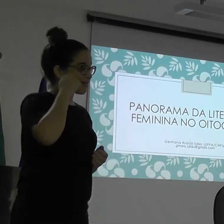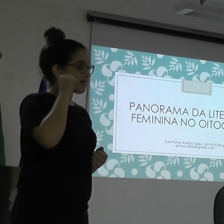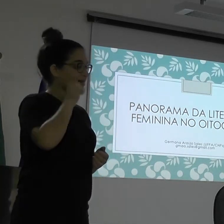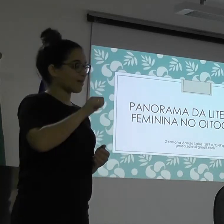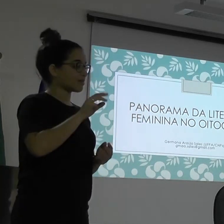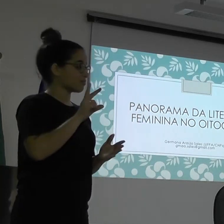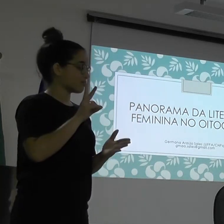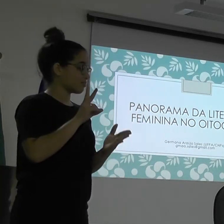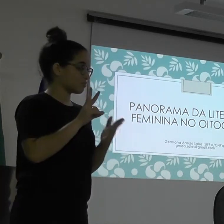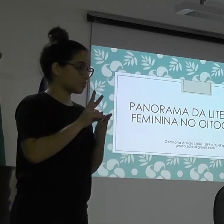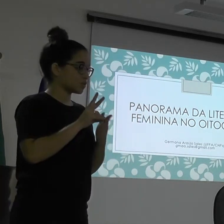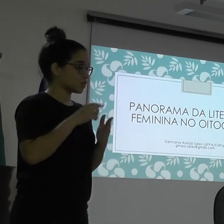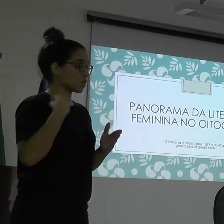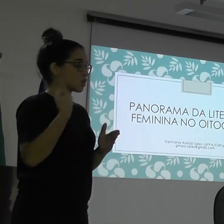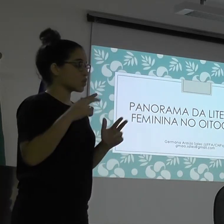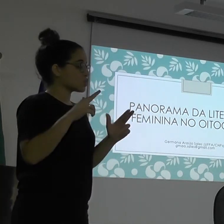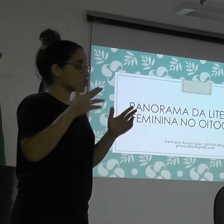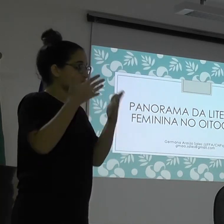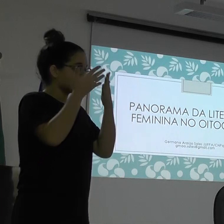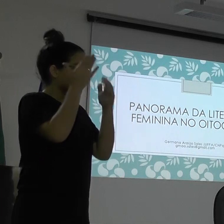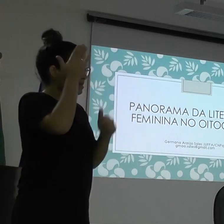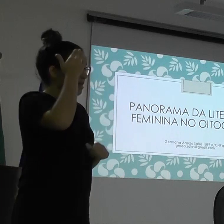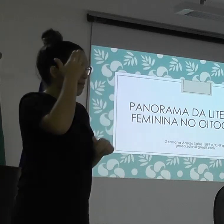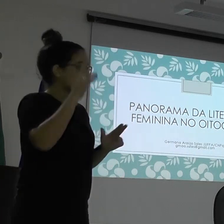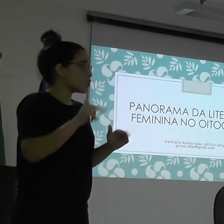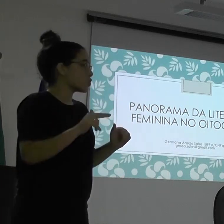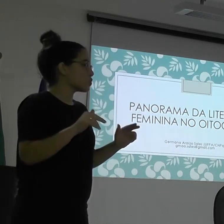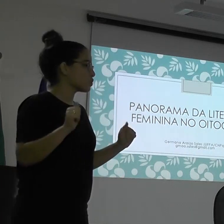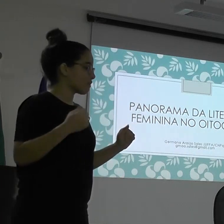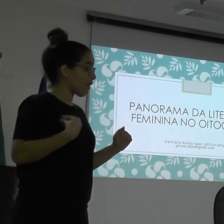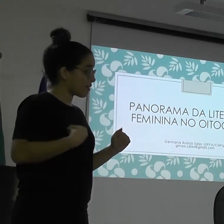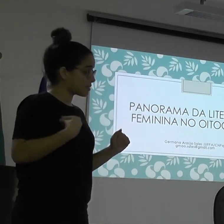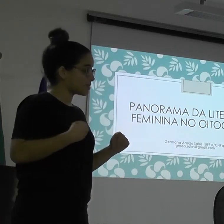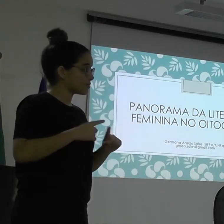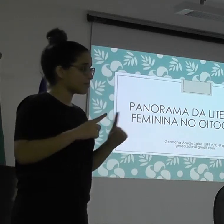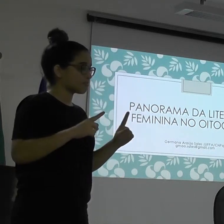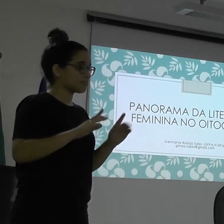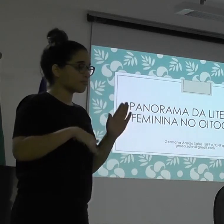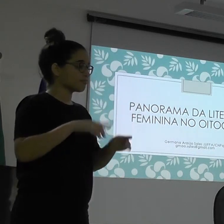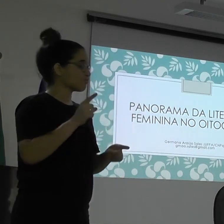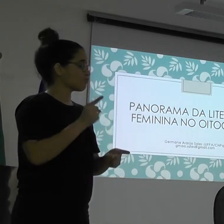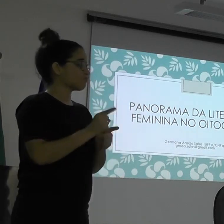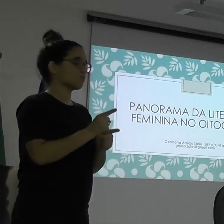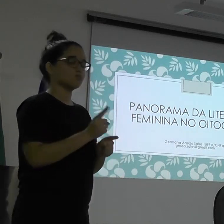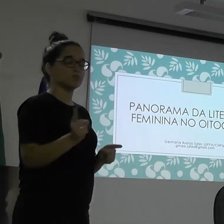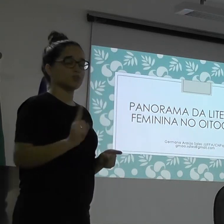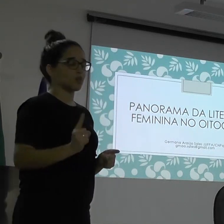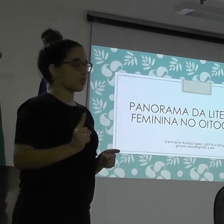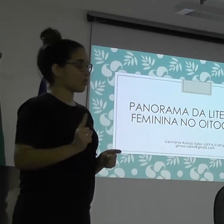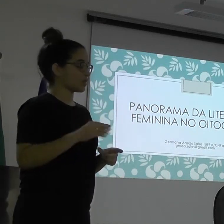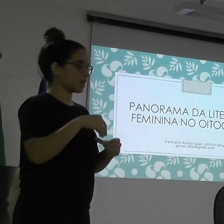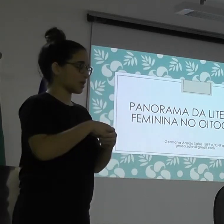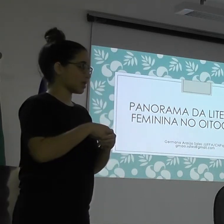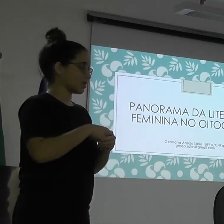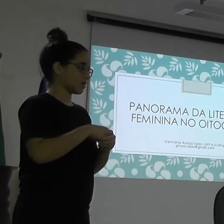vai saber, né, que elas existiram e que às vezes a gente também não vai encontrar ela nas obras